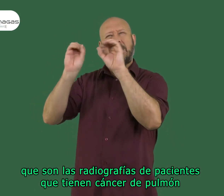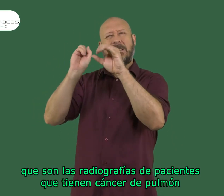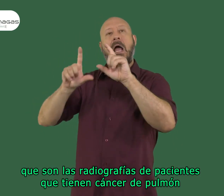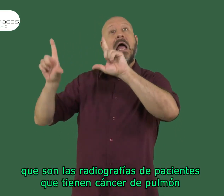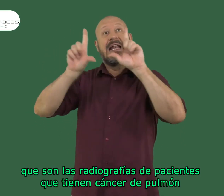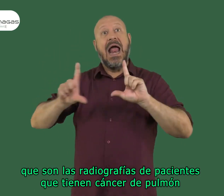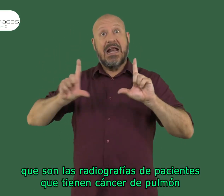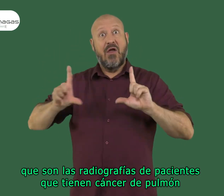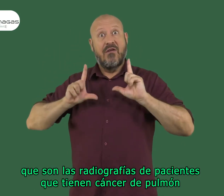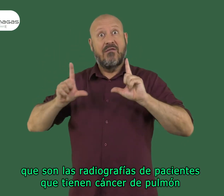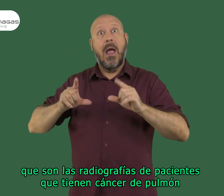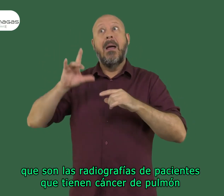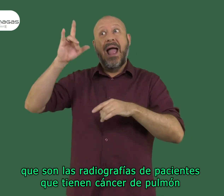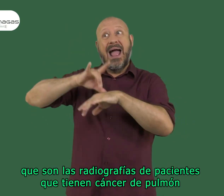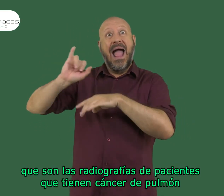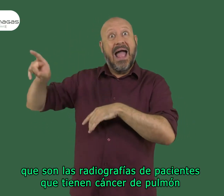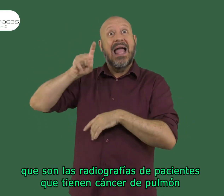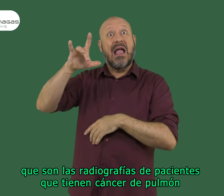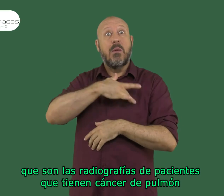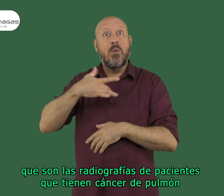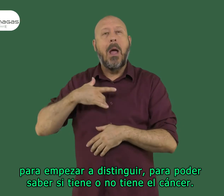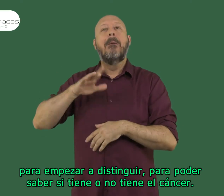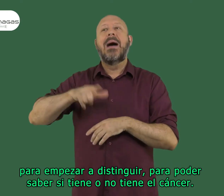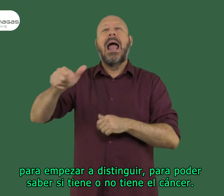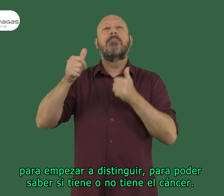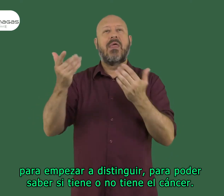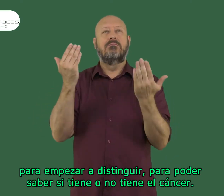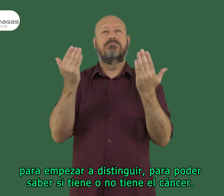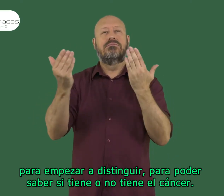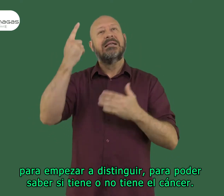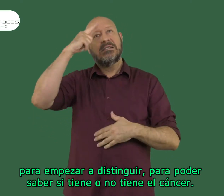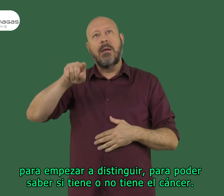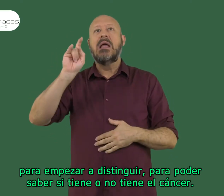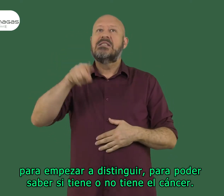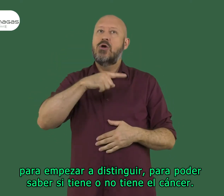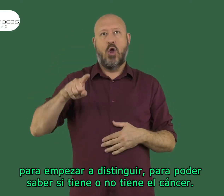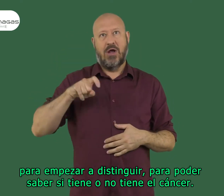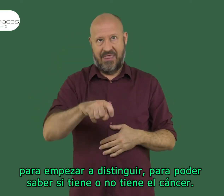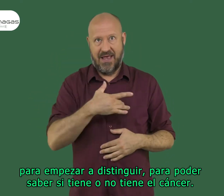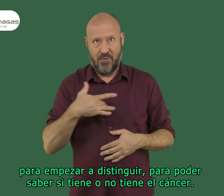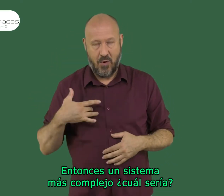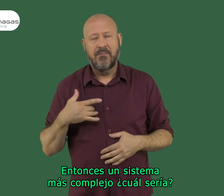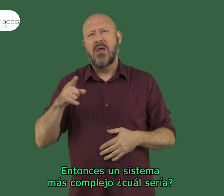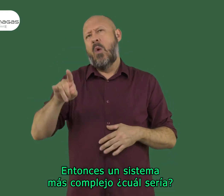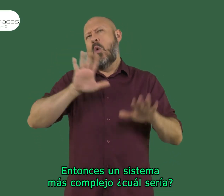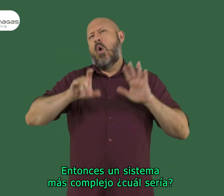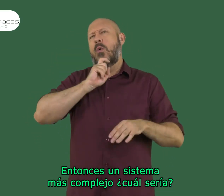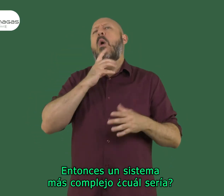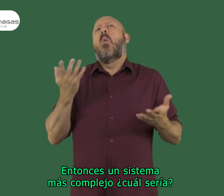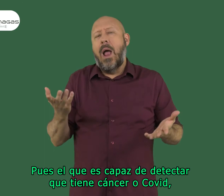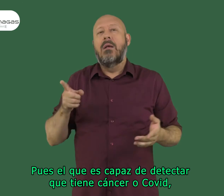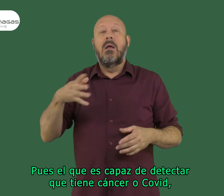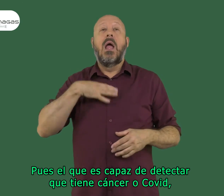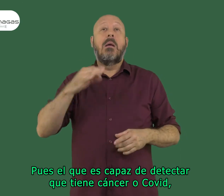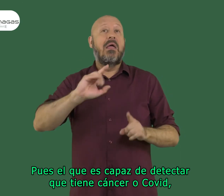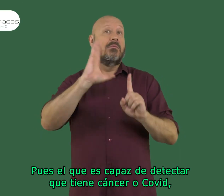son las radiografías de pacientes que tienen cáncer de pulmón para poder saber si tiene o no tiene el cáncer. Entonces, un sistema más complejo, ¿cuál sería? Pues el que